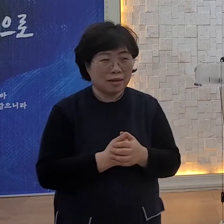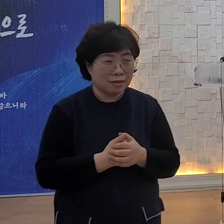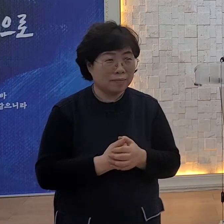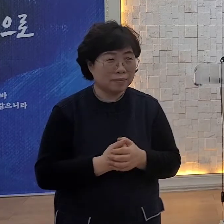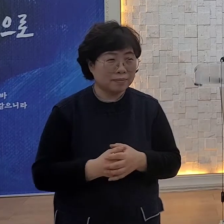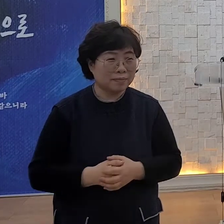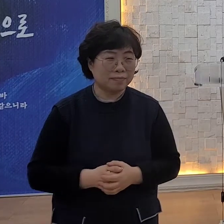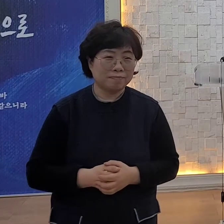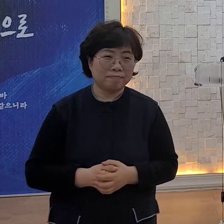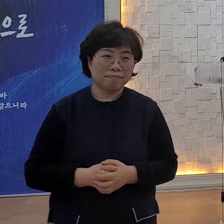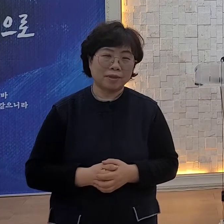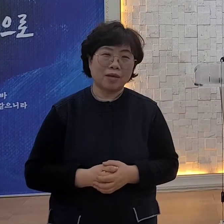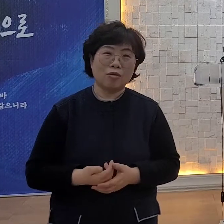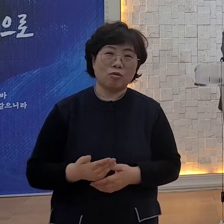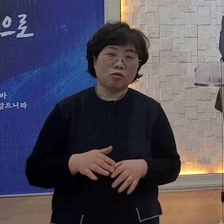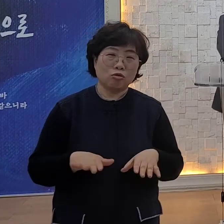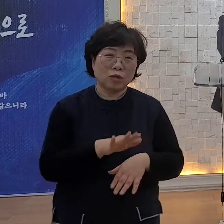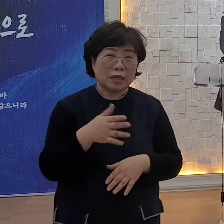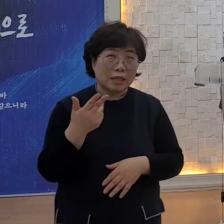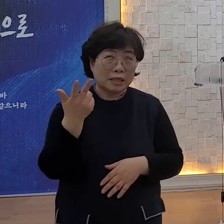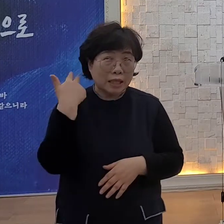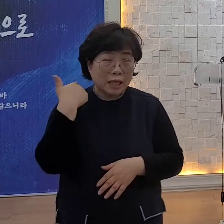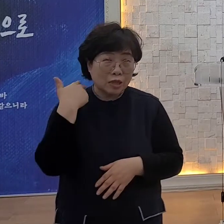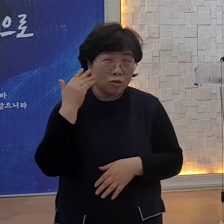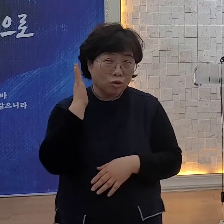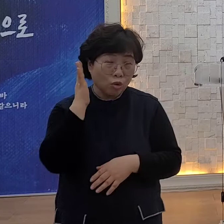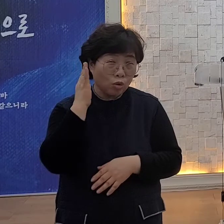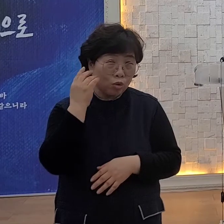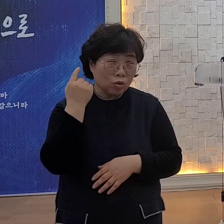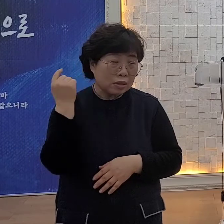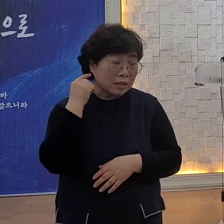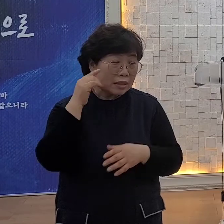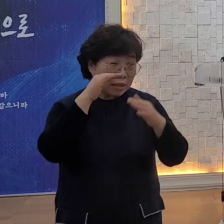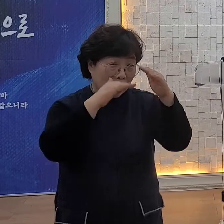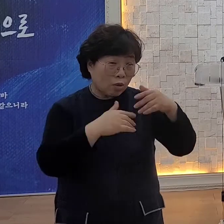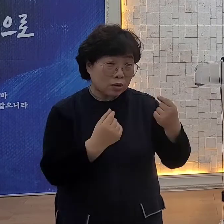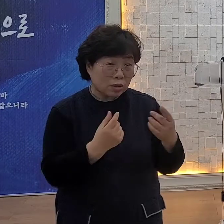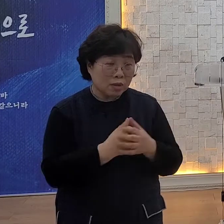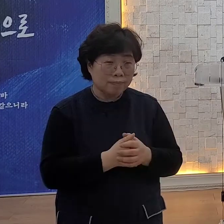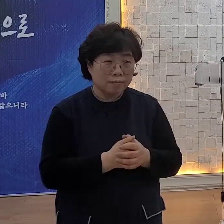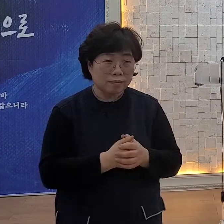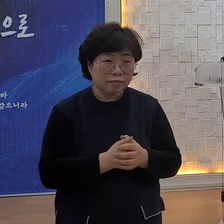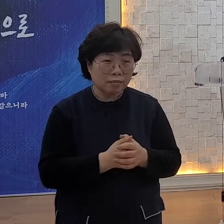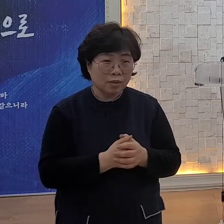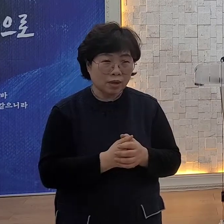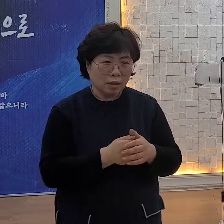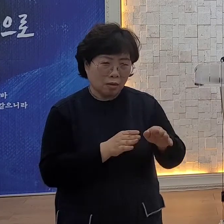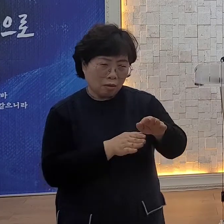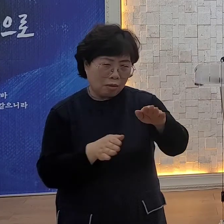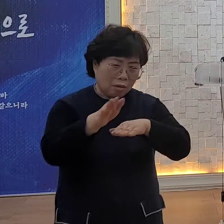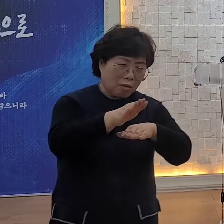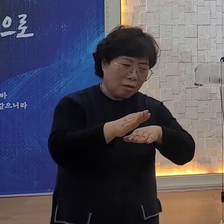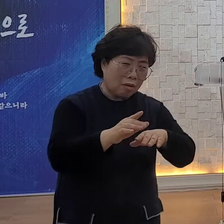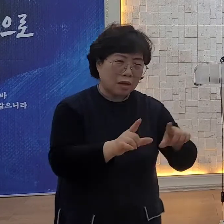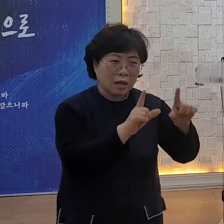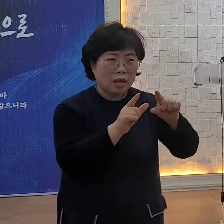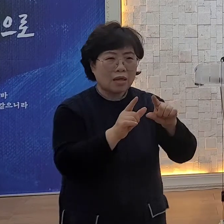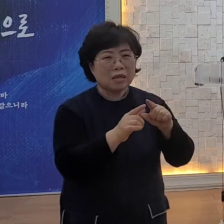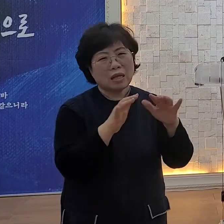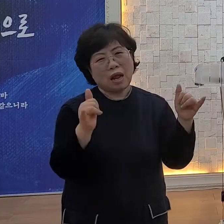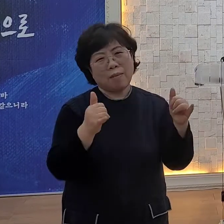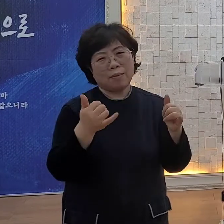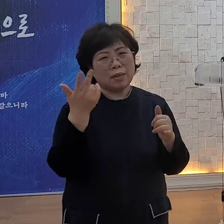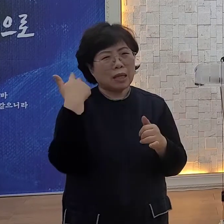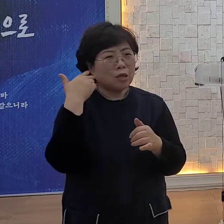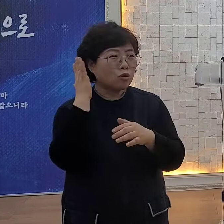우리가 지난 시간에도 살펴보았지만 이 순리를 영리로 바꾸고 사는 일이 얼마나 많습니까?